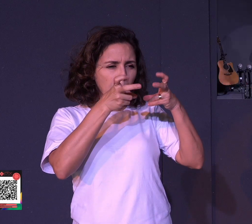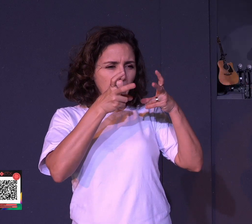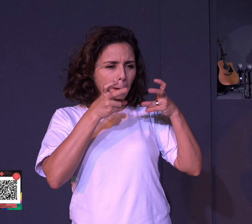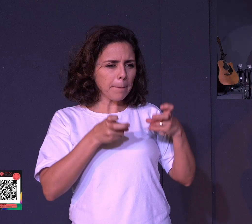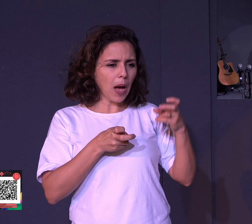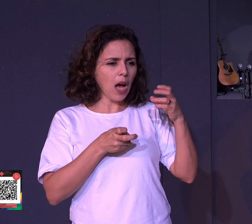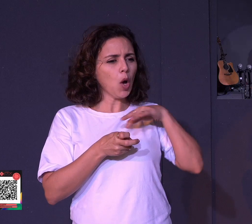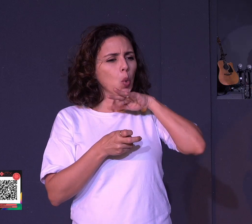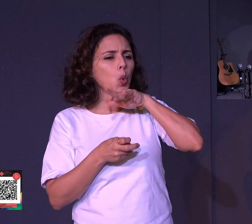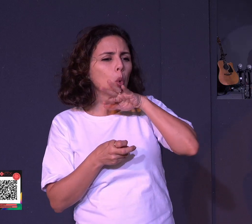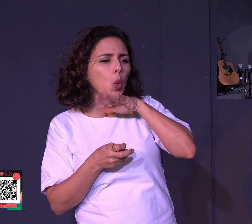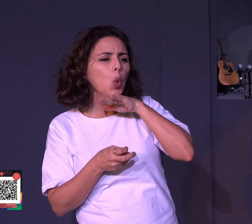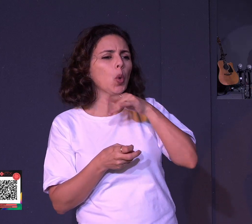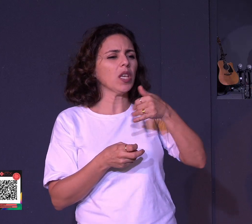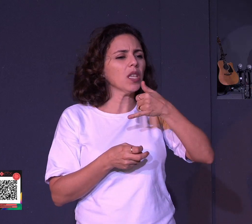esperança.